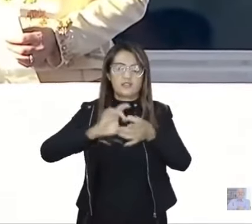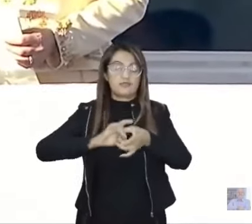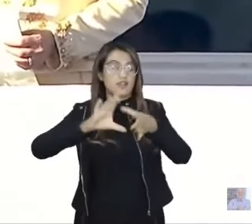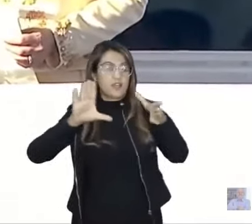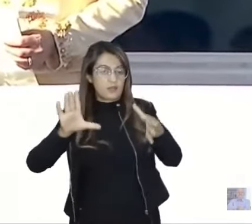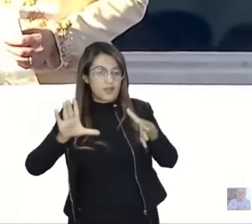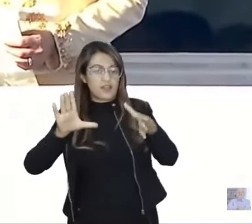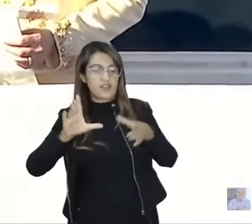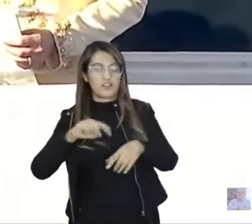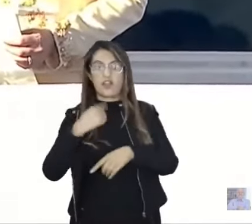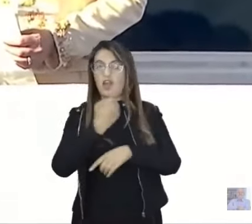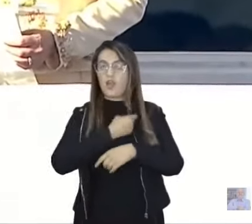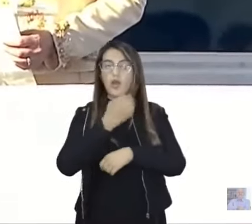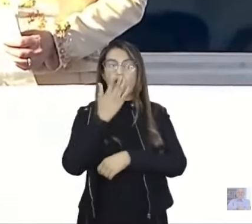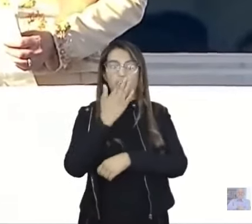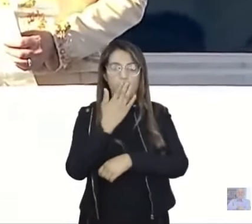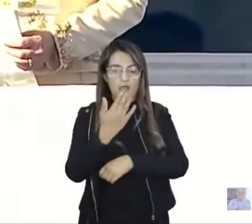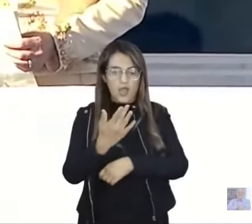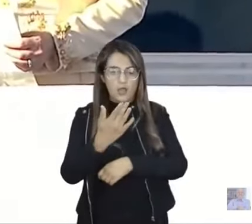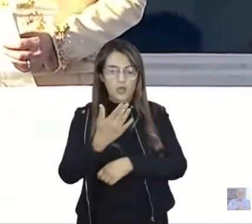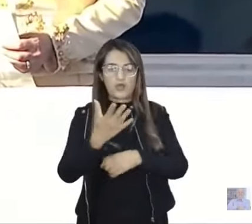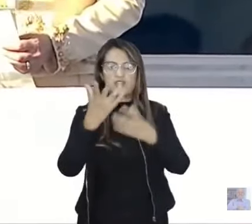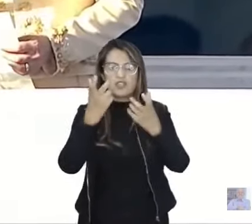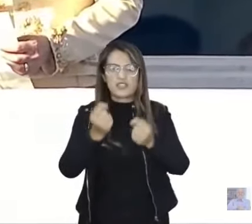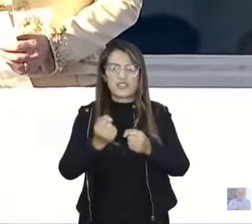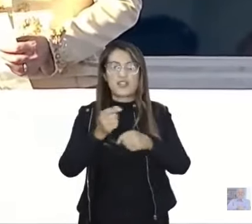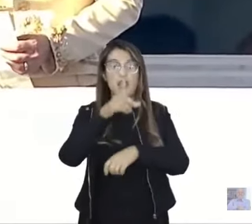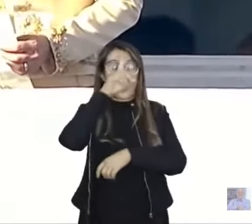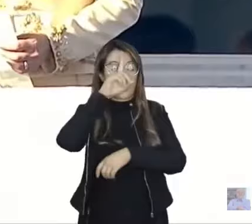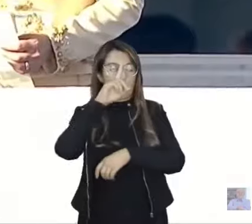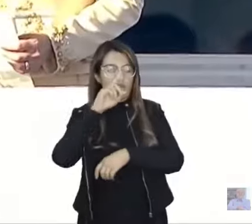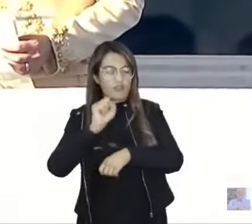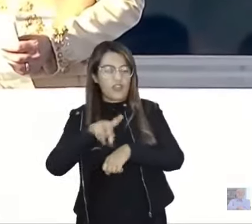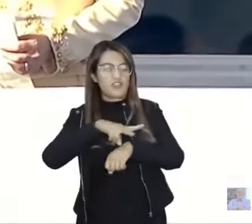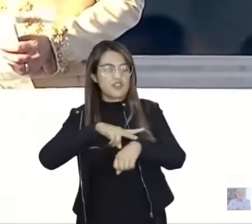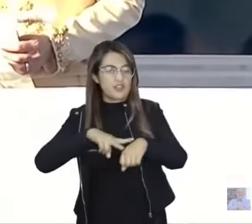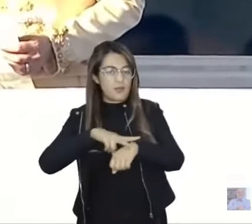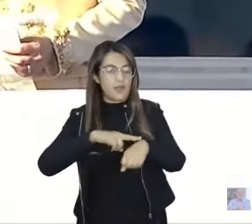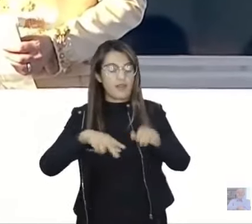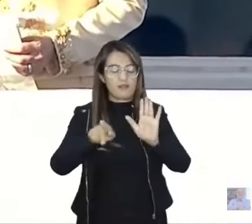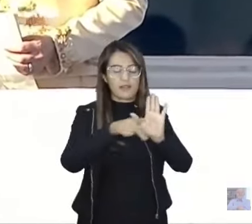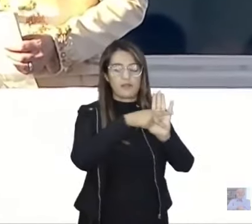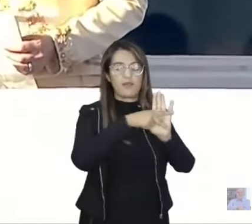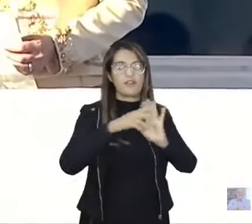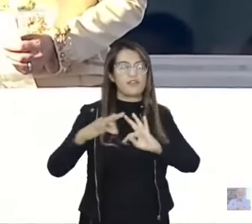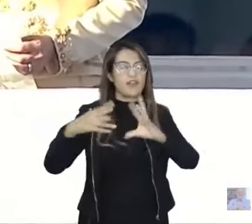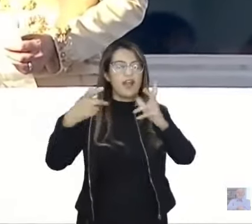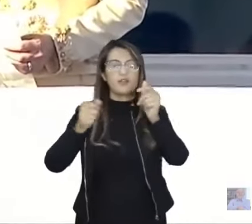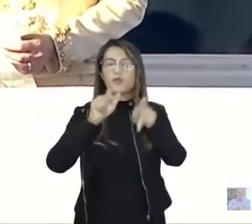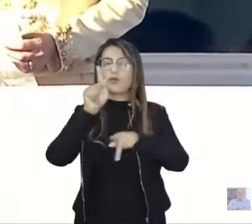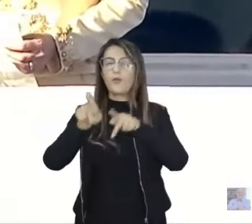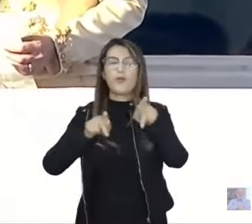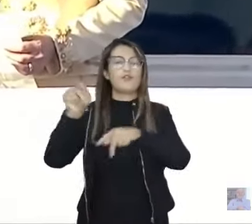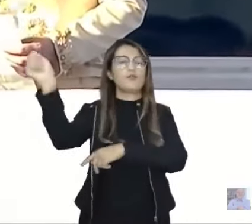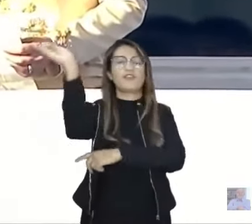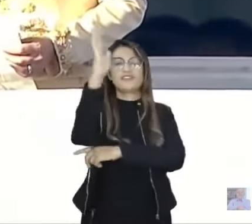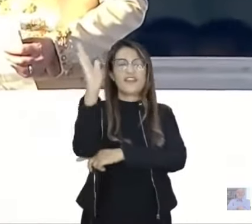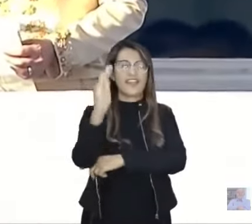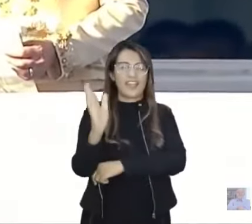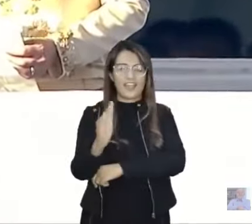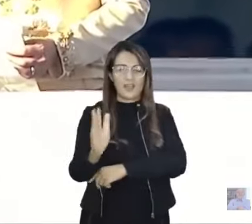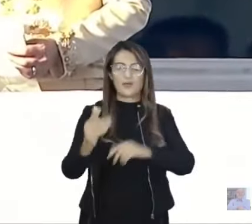e se apropriar do verde amarelo que pertence a todo o povo brasileiro.